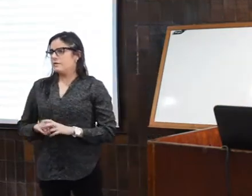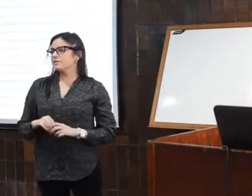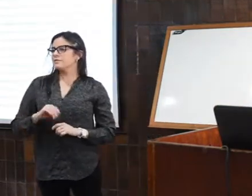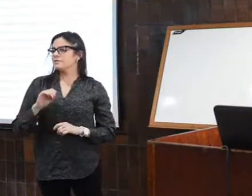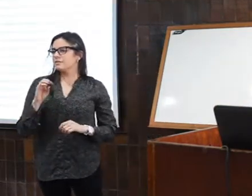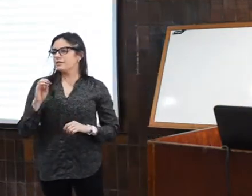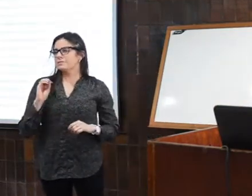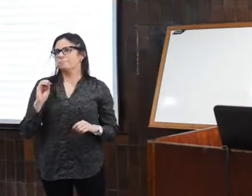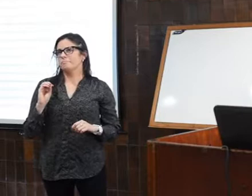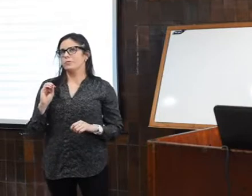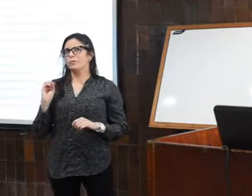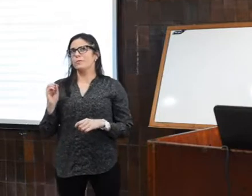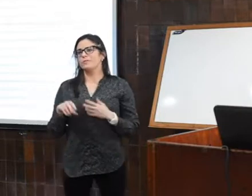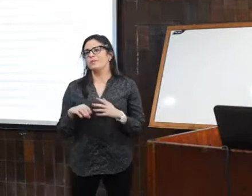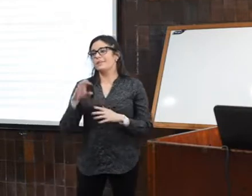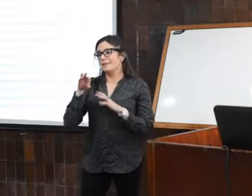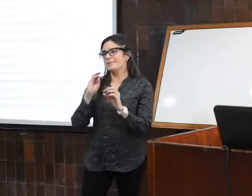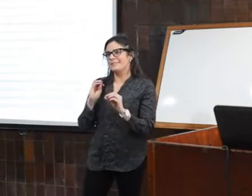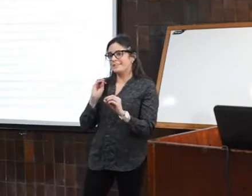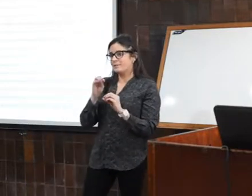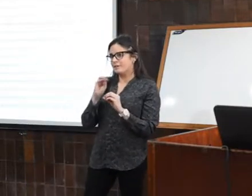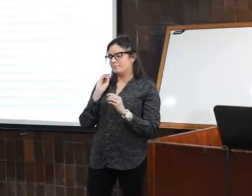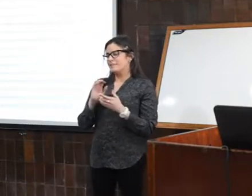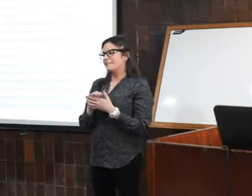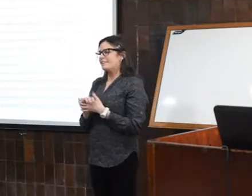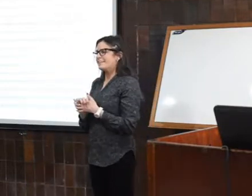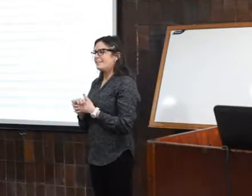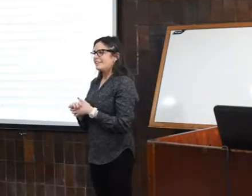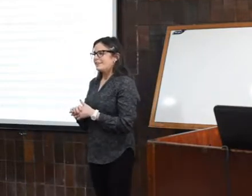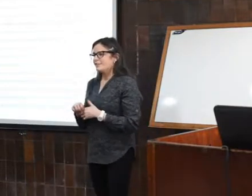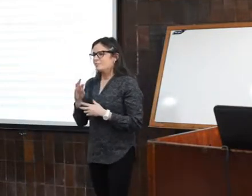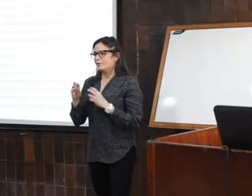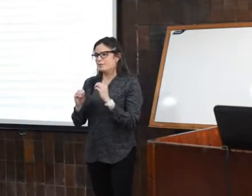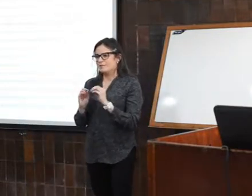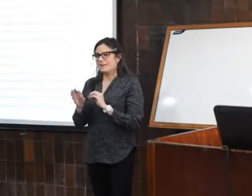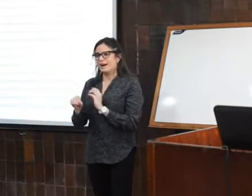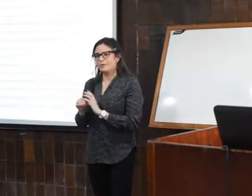a veces es uno cuando ya está más en el tema